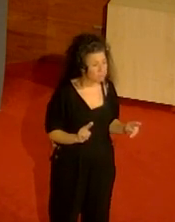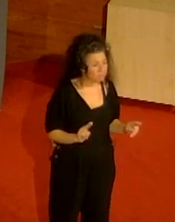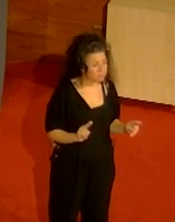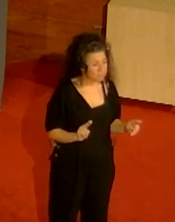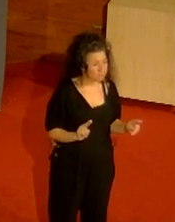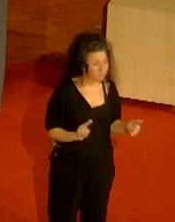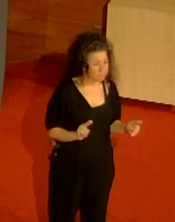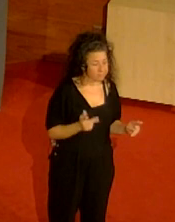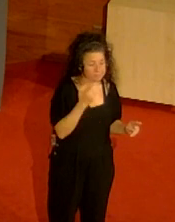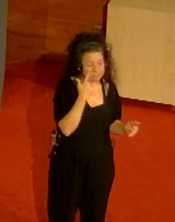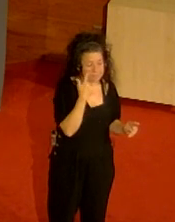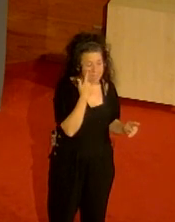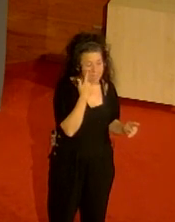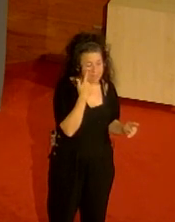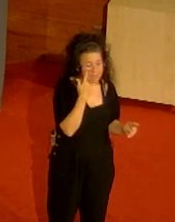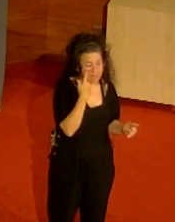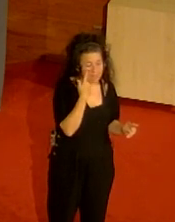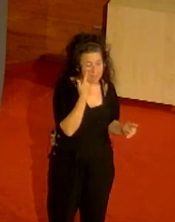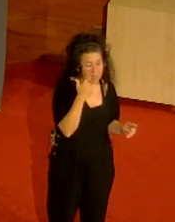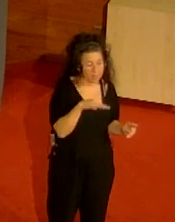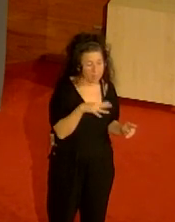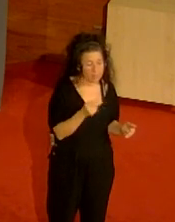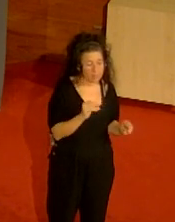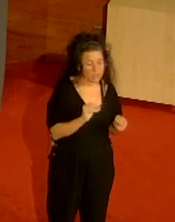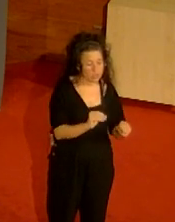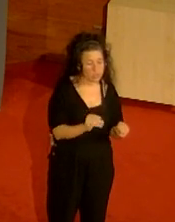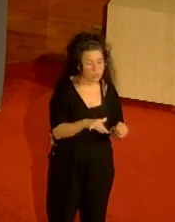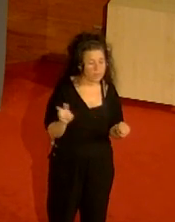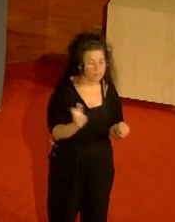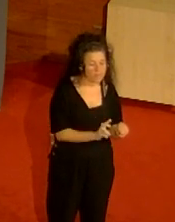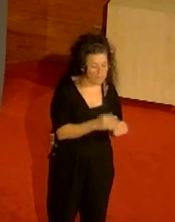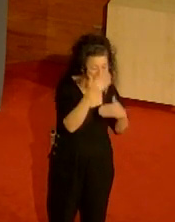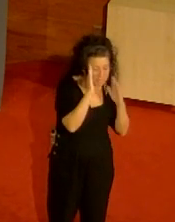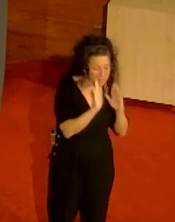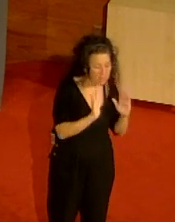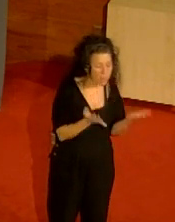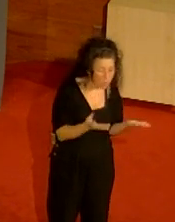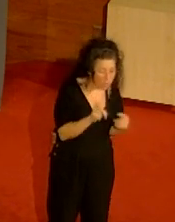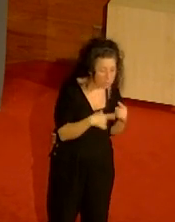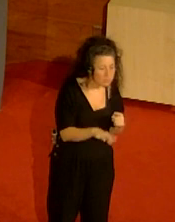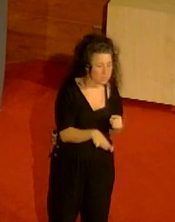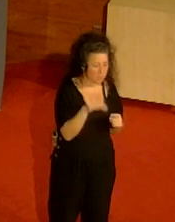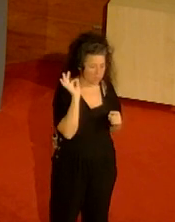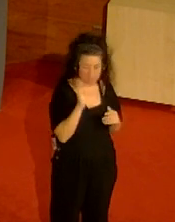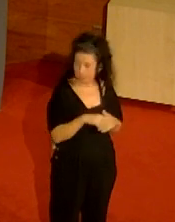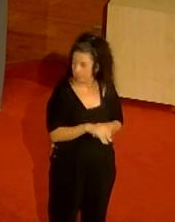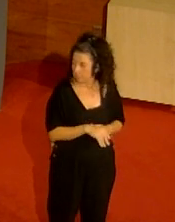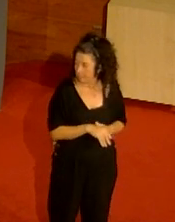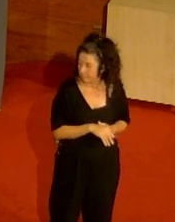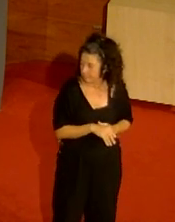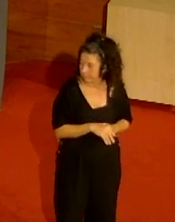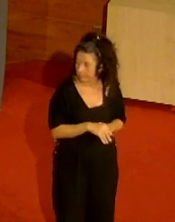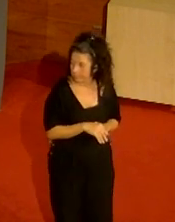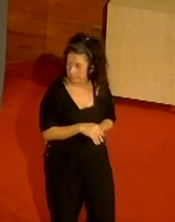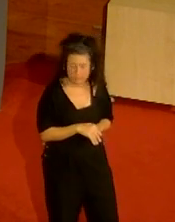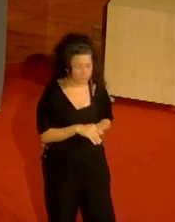mira de dónde vienen los fondos y qué atención dan y entonces decide. Claro, yo por ejemplo antes hablamos